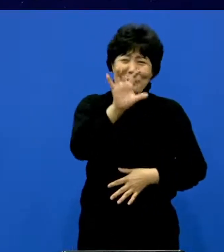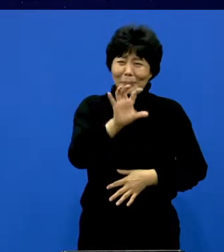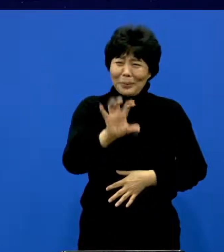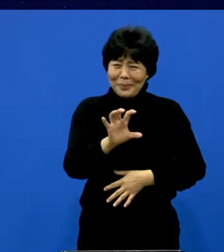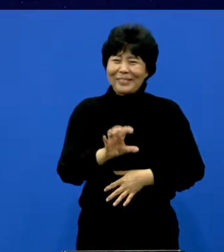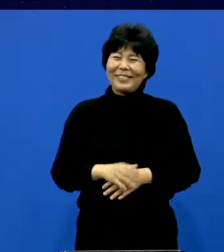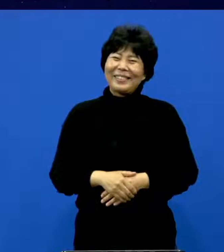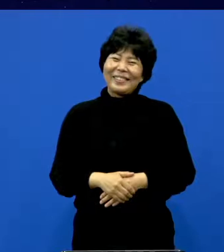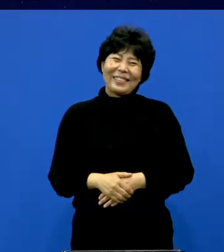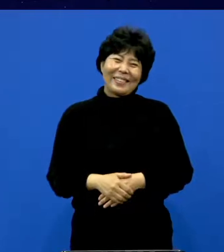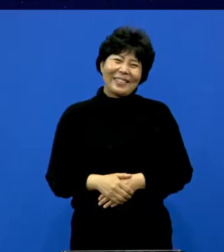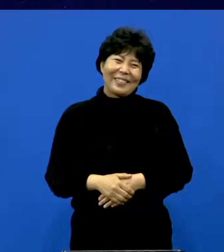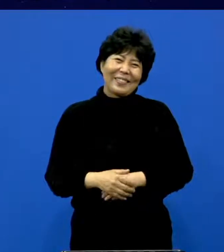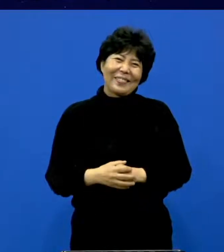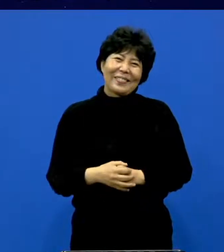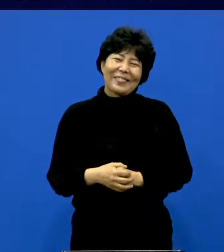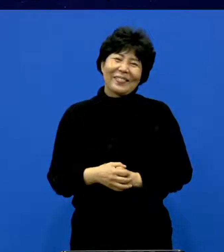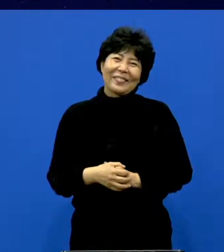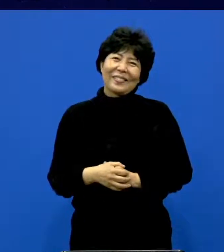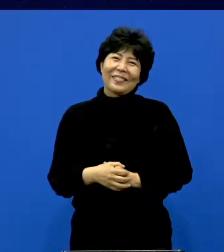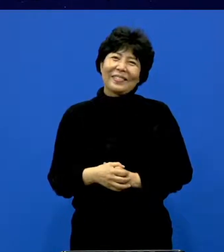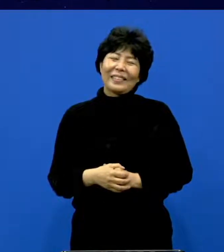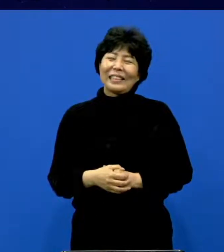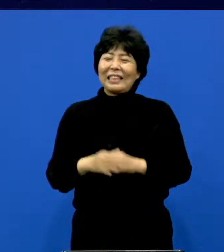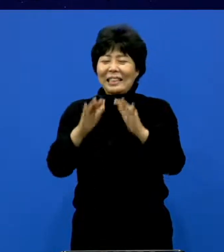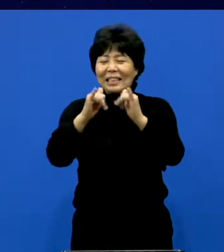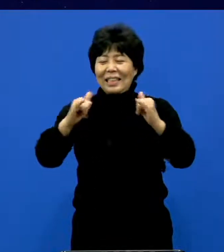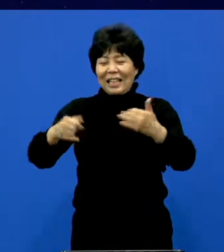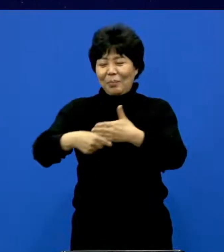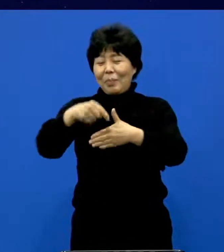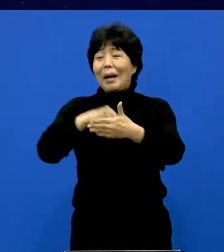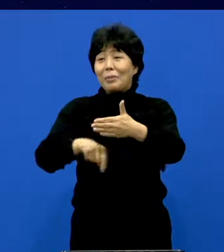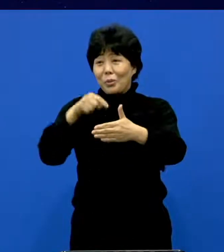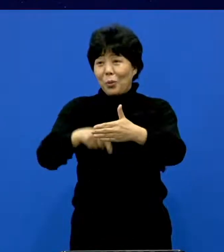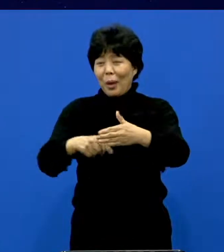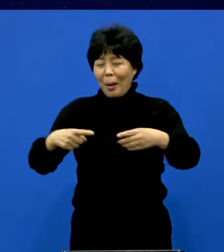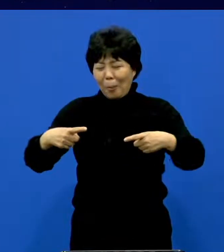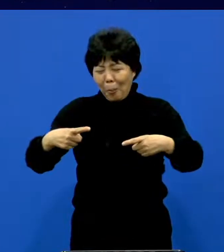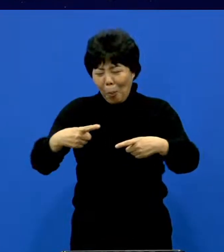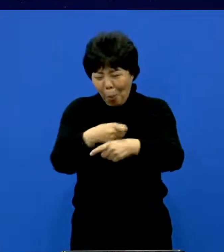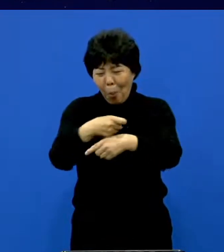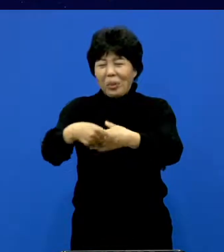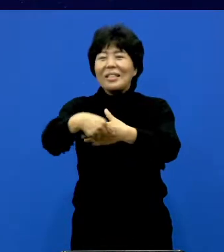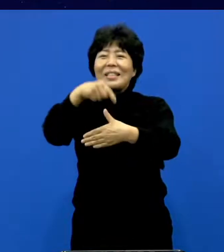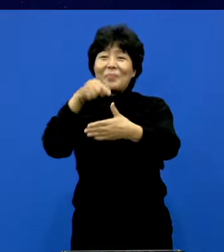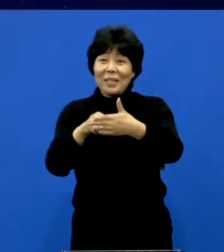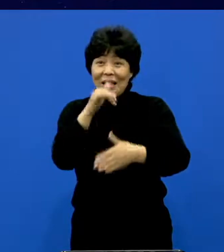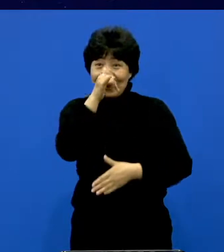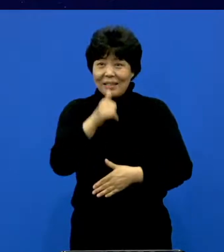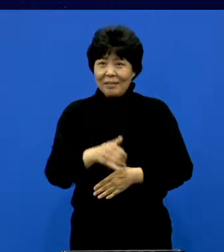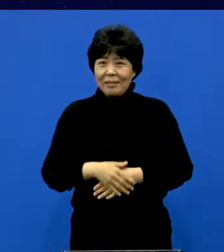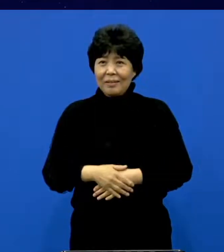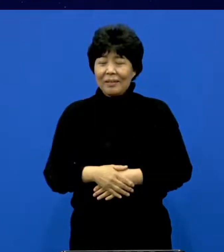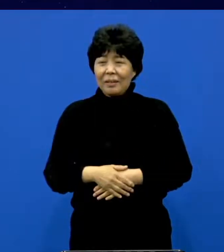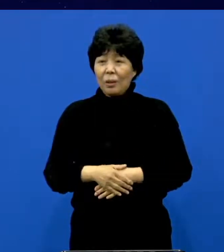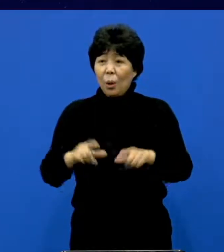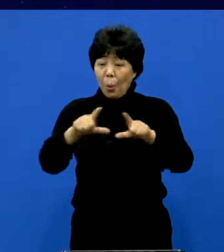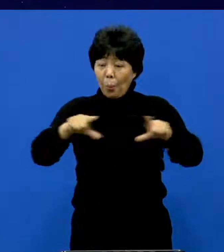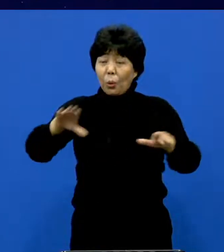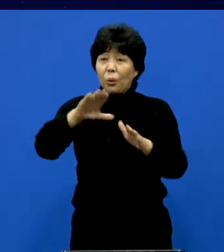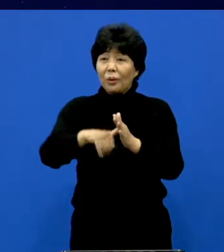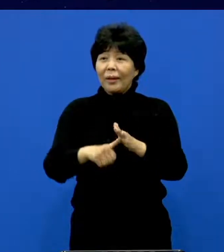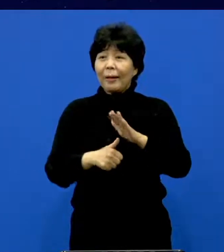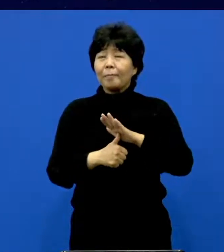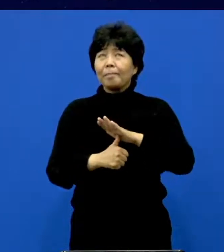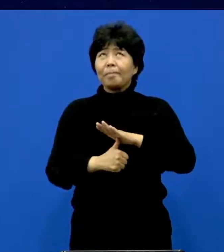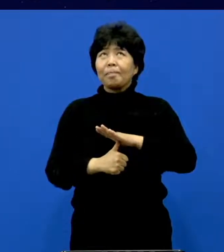기본적인 본능을 터치해주기 때문에. 인간 안에 잠재되어 있는 보복 심리가 있었는데 평소에는 누르고 있었어요. 그런데 그 영화를 보는